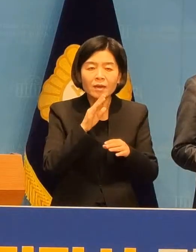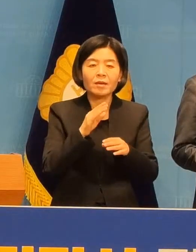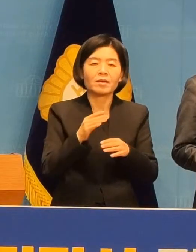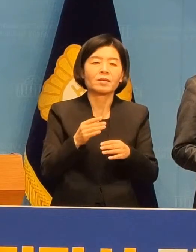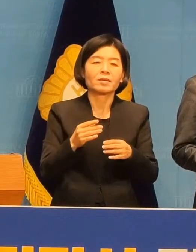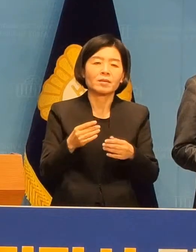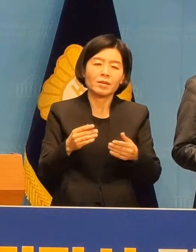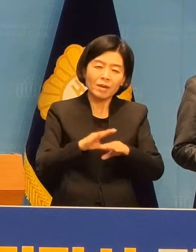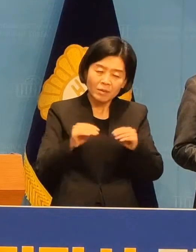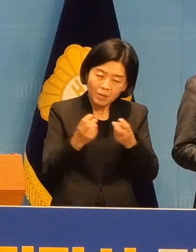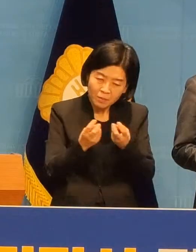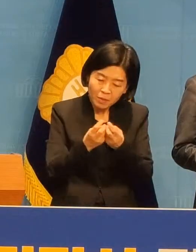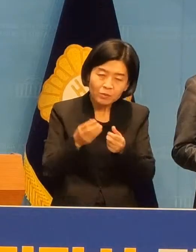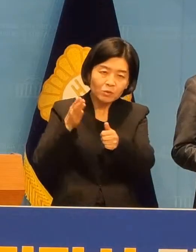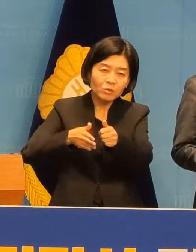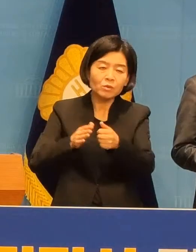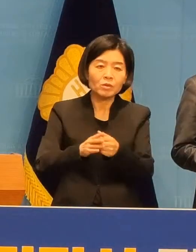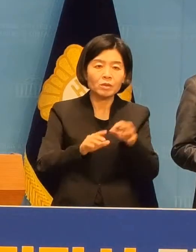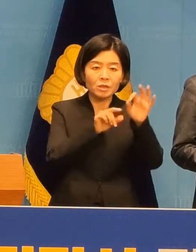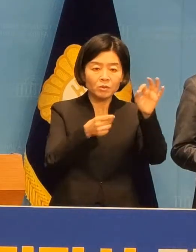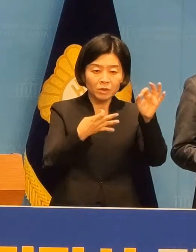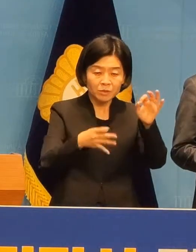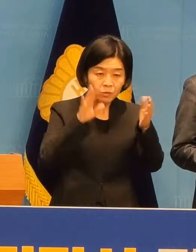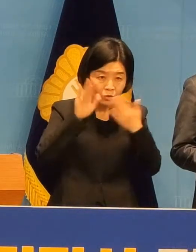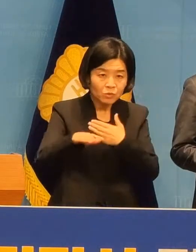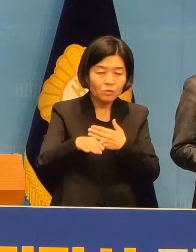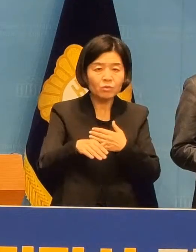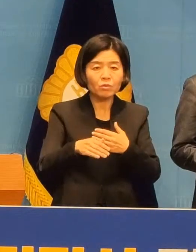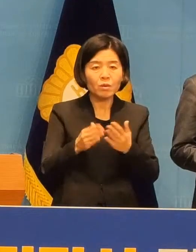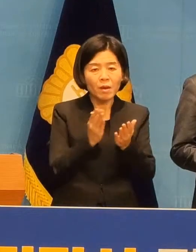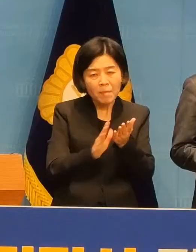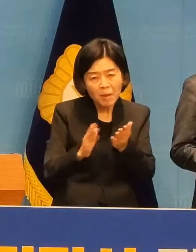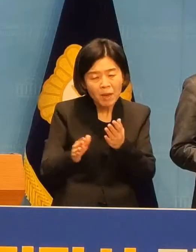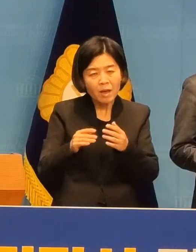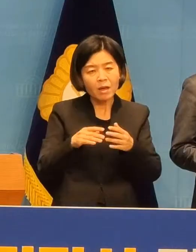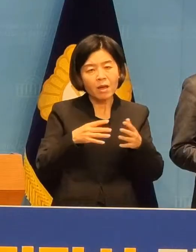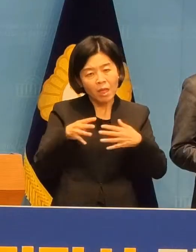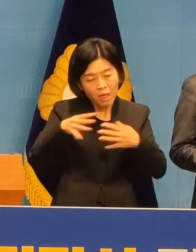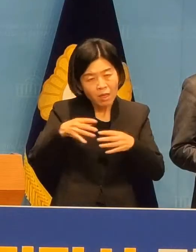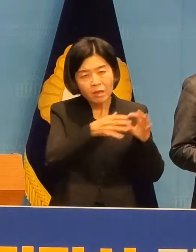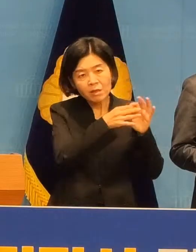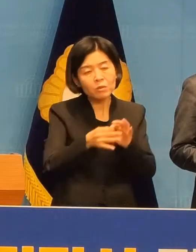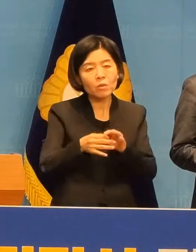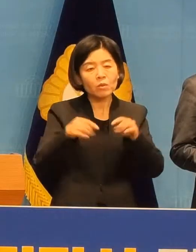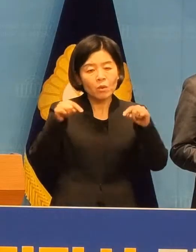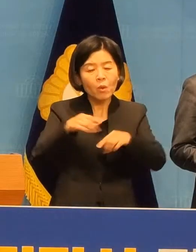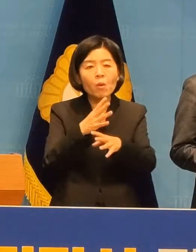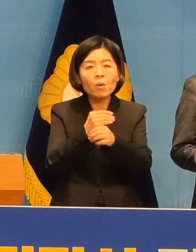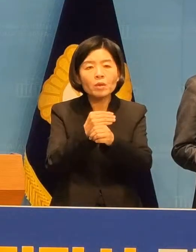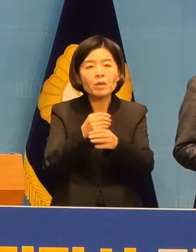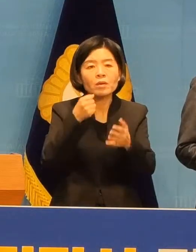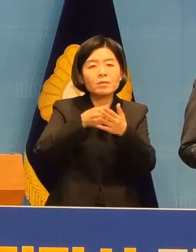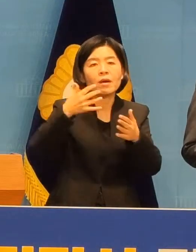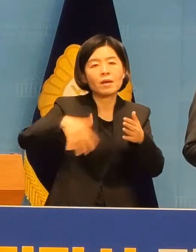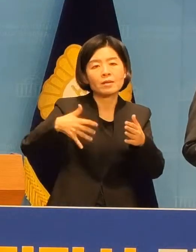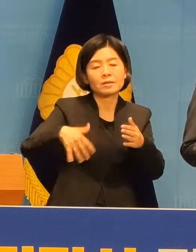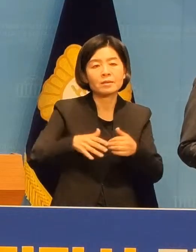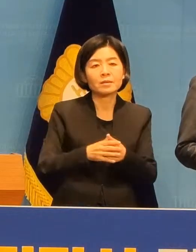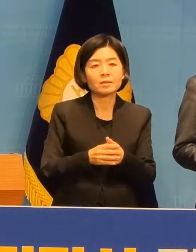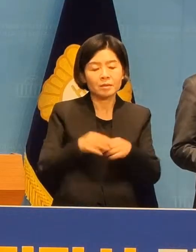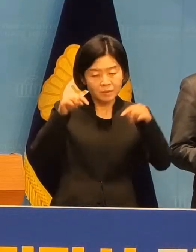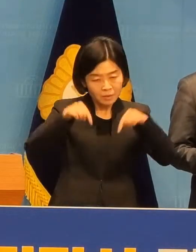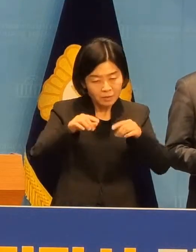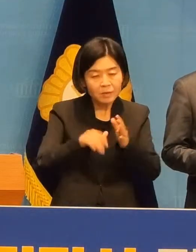10월 14일 이후 접점을 찾지 못한 채 추가 교섭 일정이 미정인 상황입니다. 그간